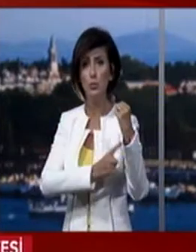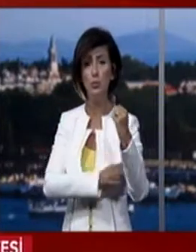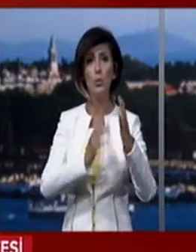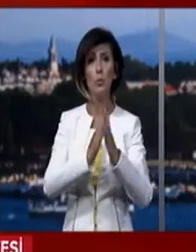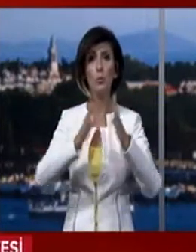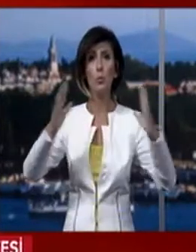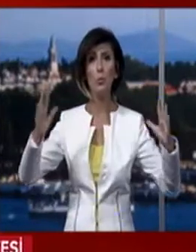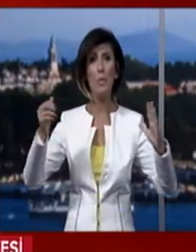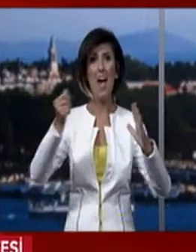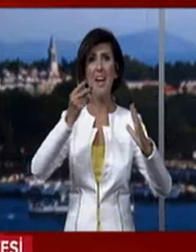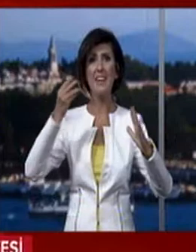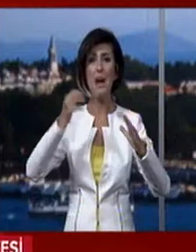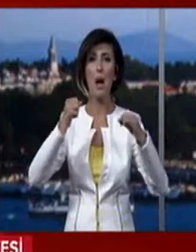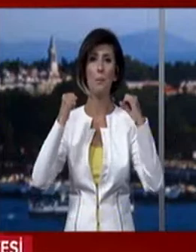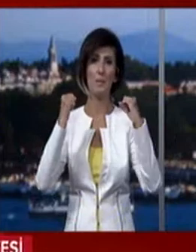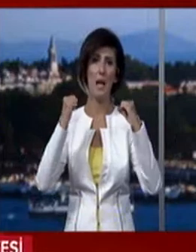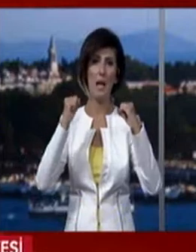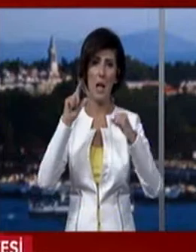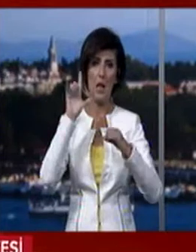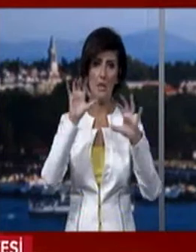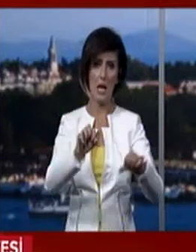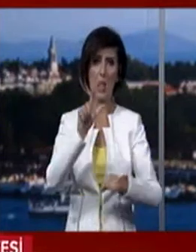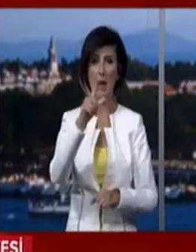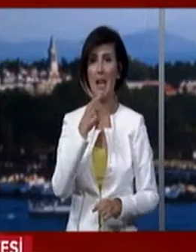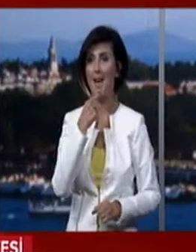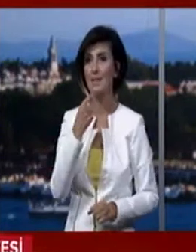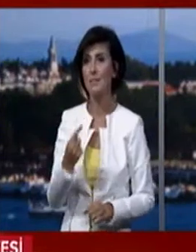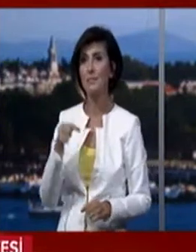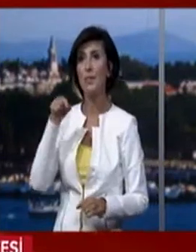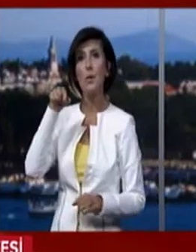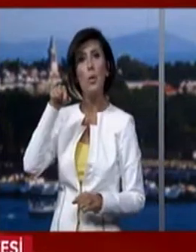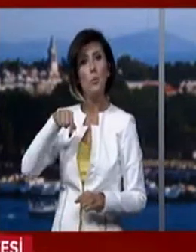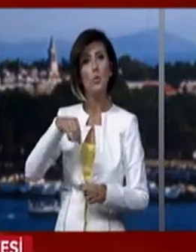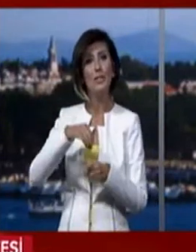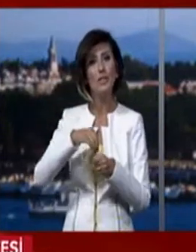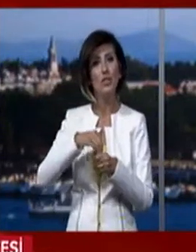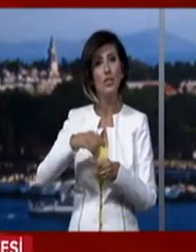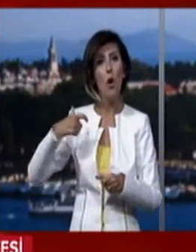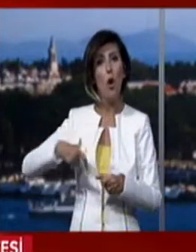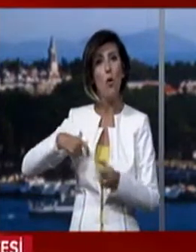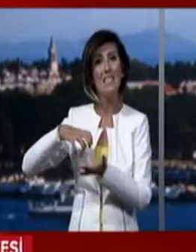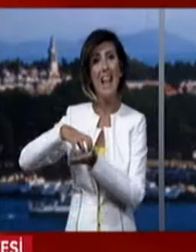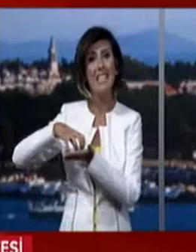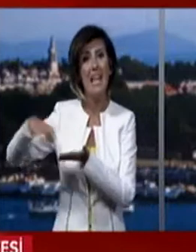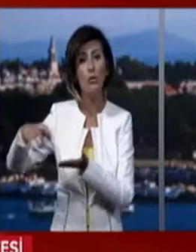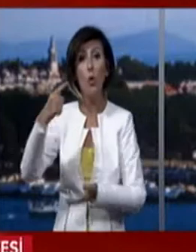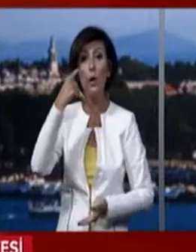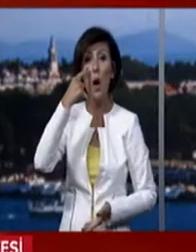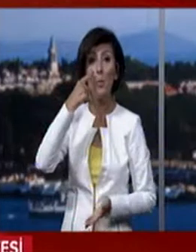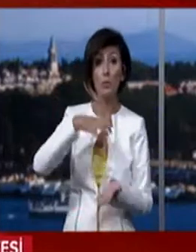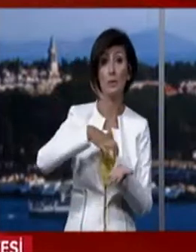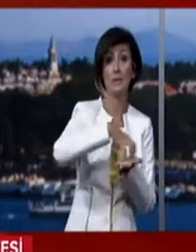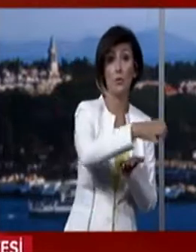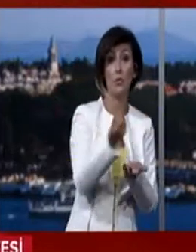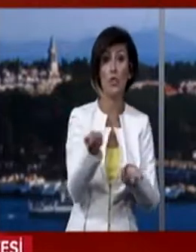büyüme rakamını, büyümeyi yakalamamızdır önemli olan dedi Cumhurbaşkanı burada. Ve bunun içinde özel sektör ve kamu kesiminin